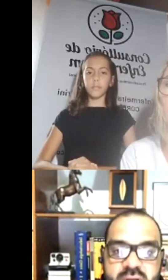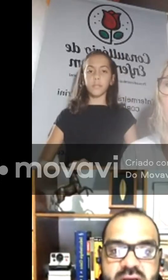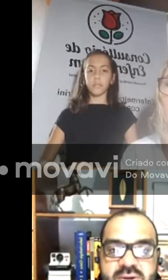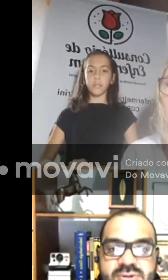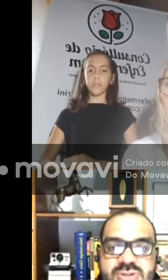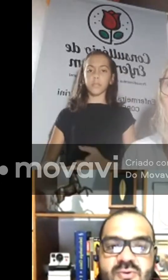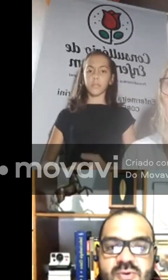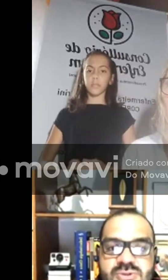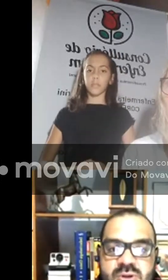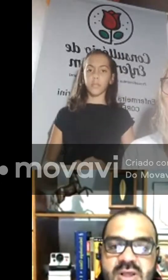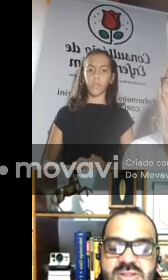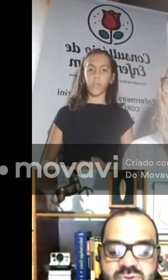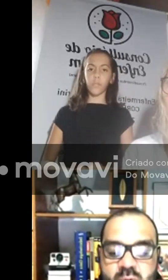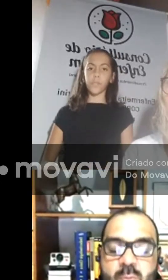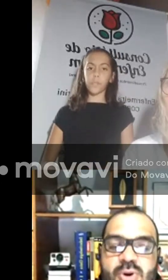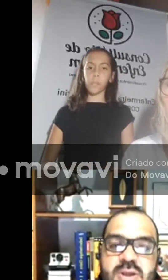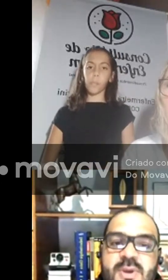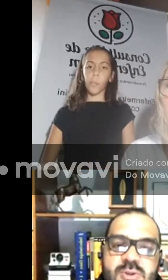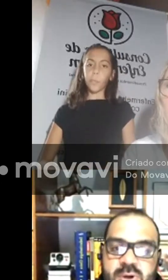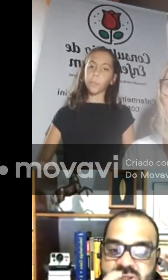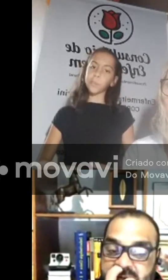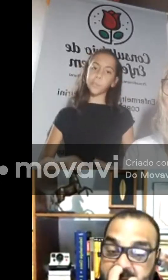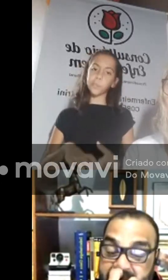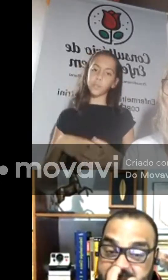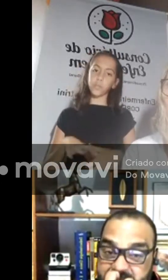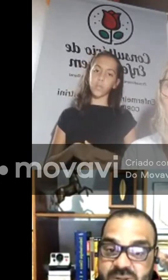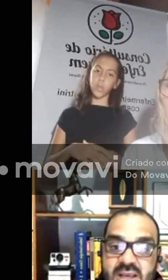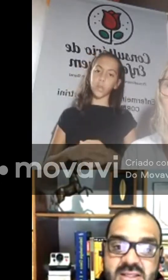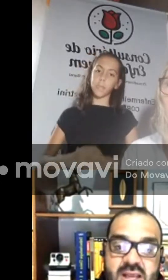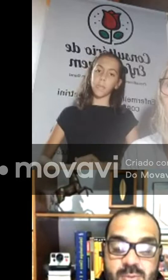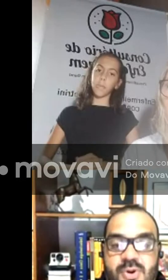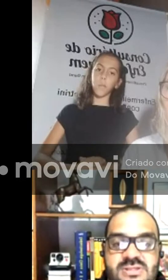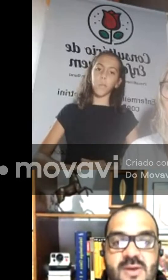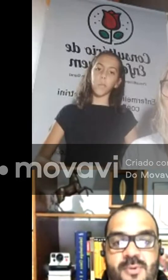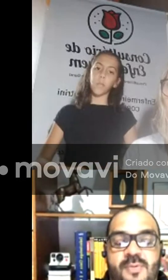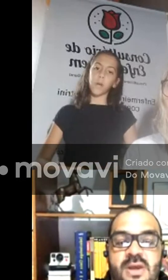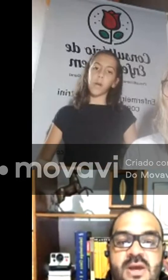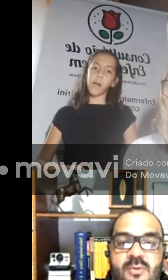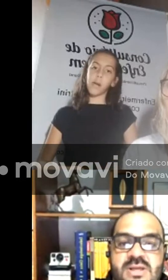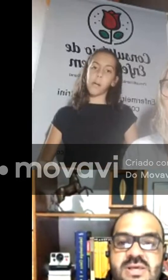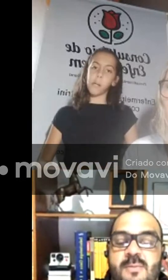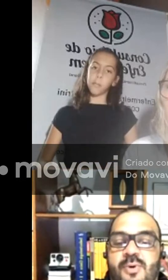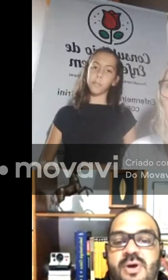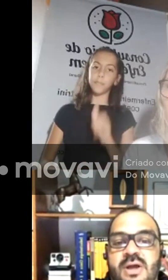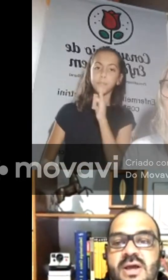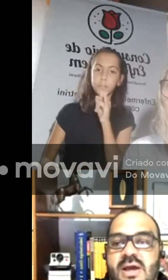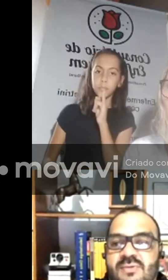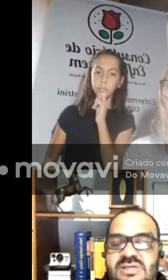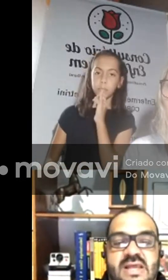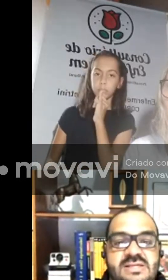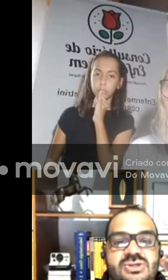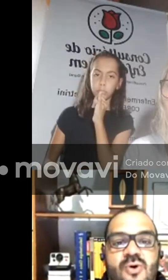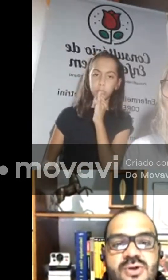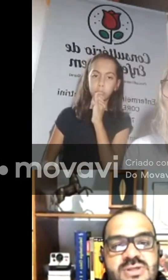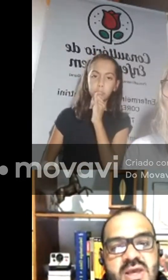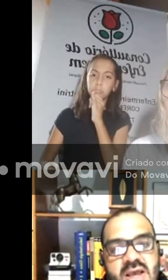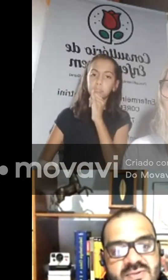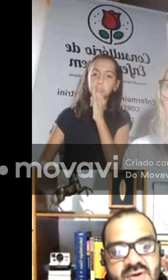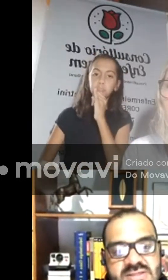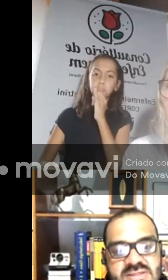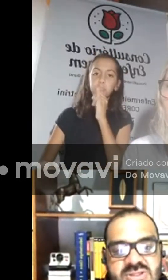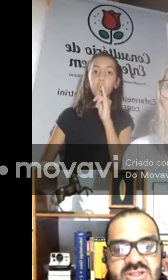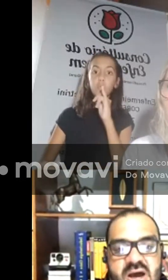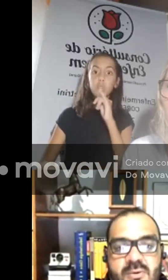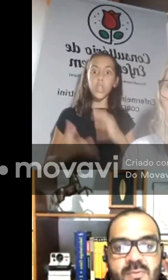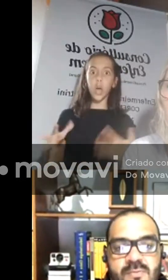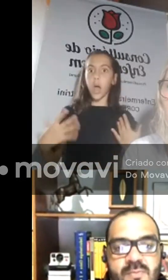como o seu comportamento mostrar que seu intestino está irritado, por exemplo. Um exemplo, você está ansioso e aí às